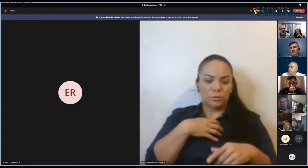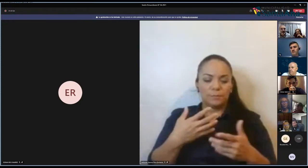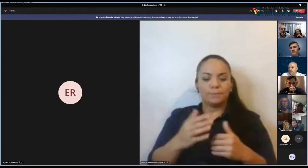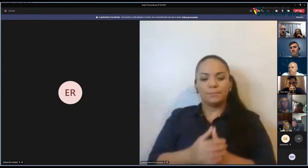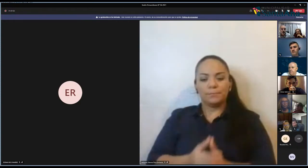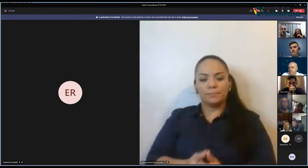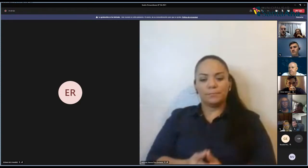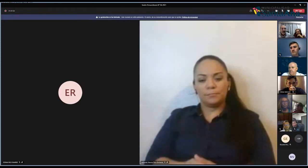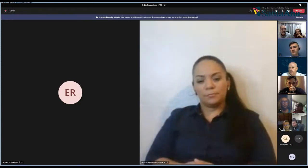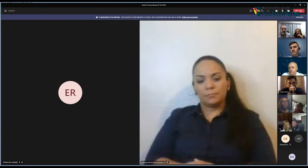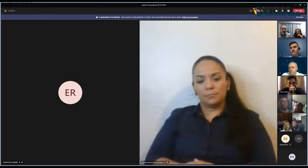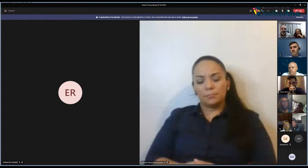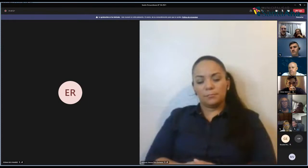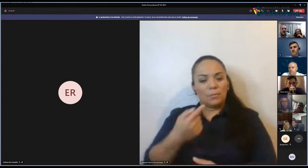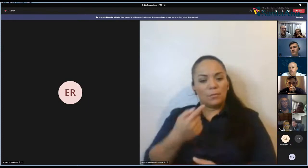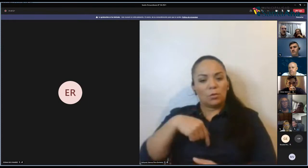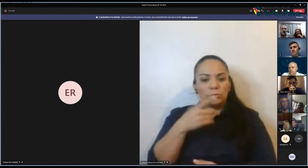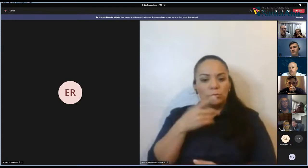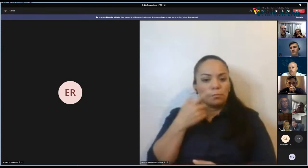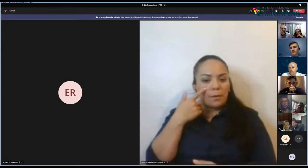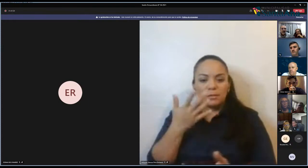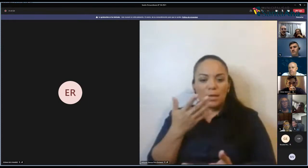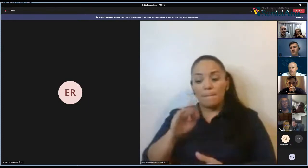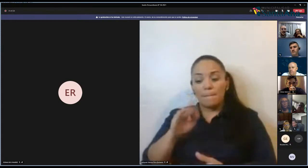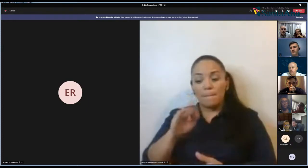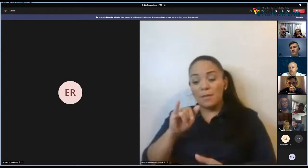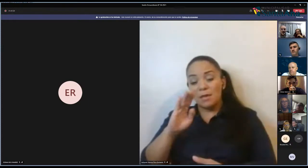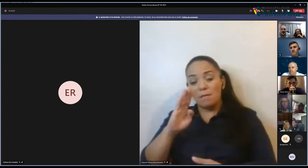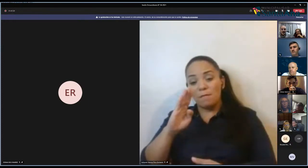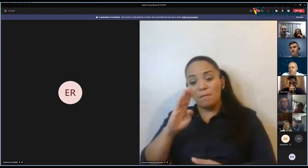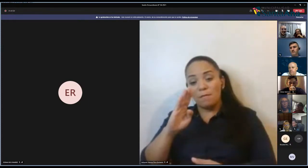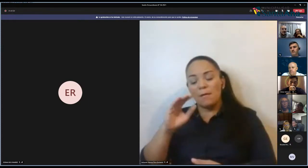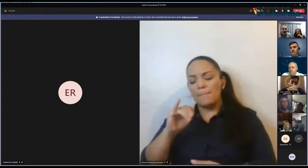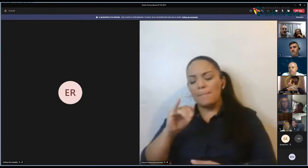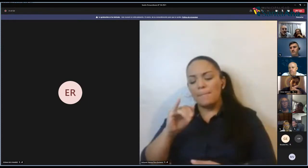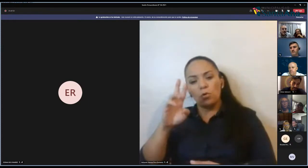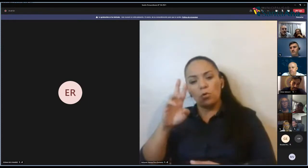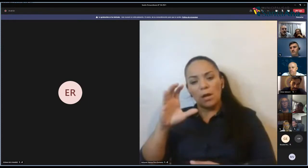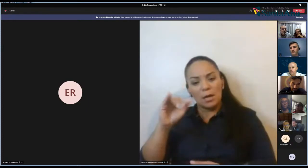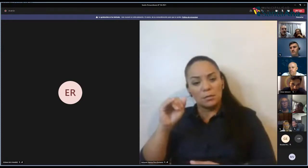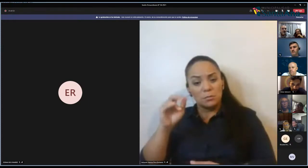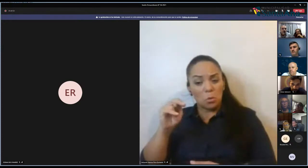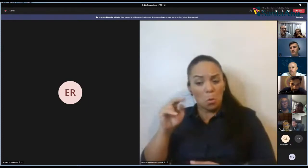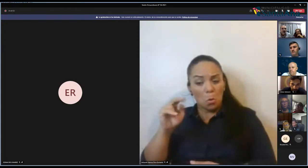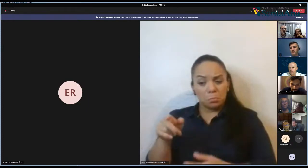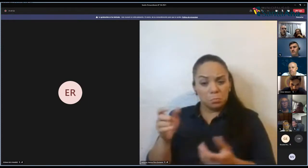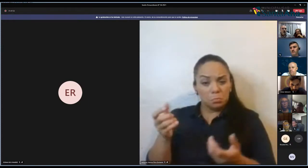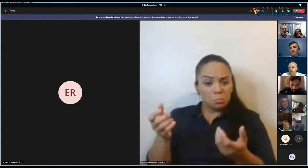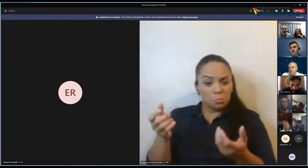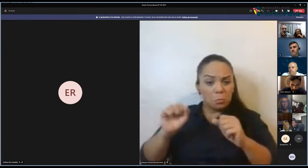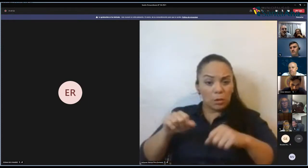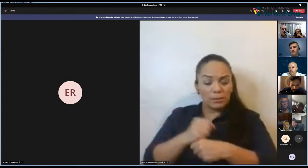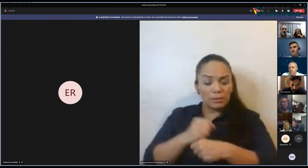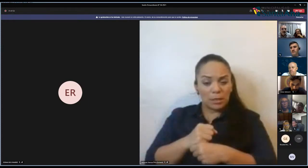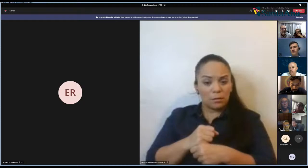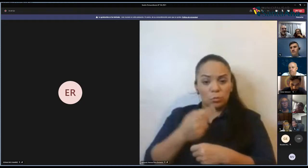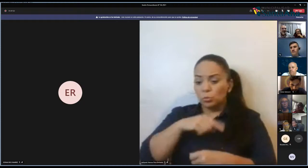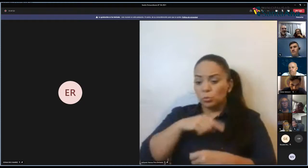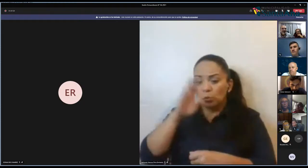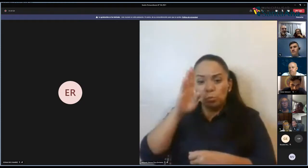nosotros nos parecía que la bifurcación era un tema que era aceptable porque nunca pretendimos